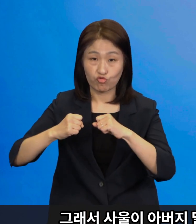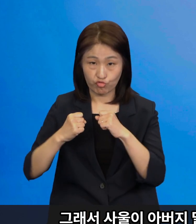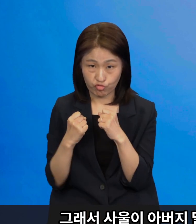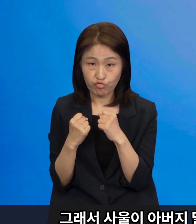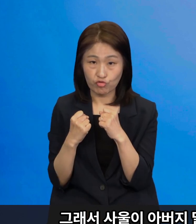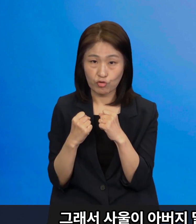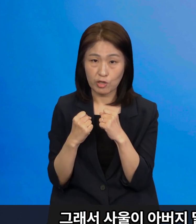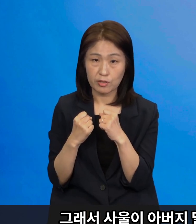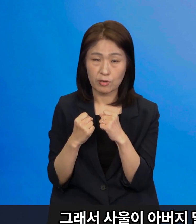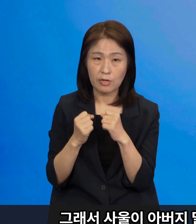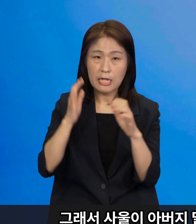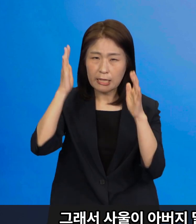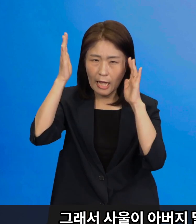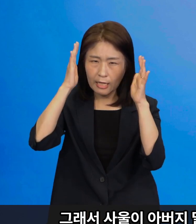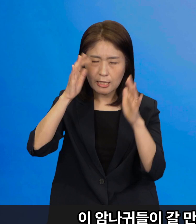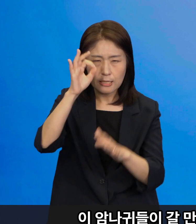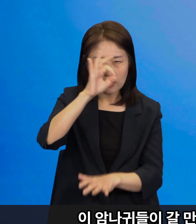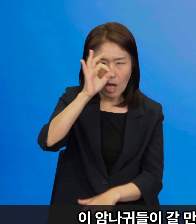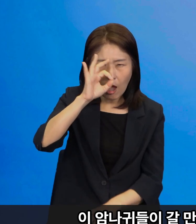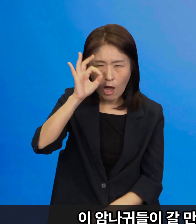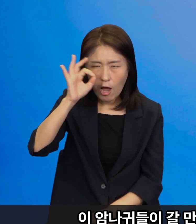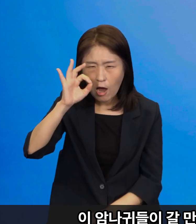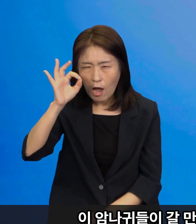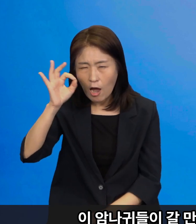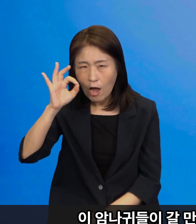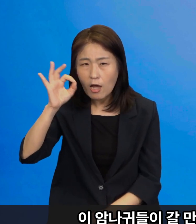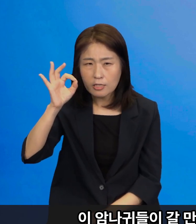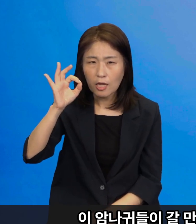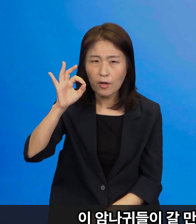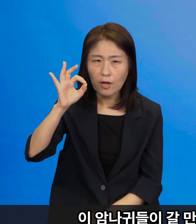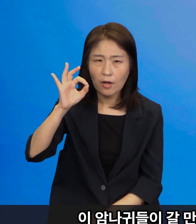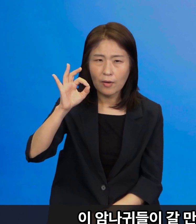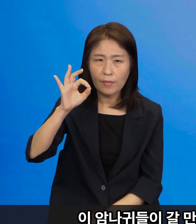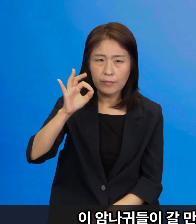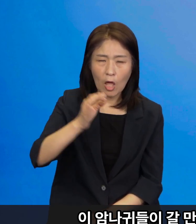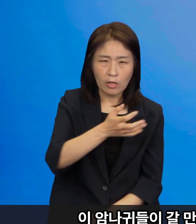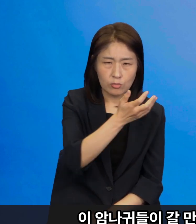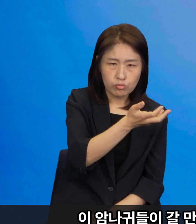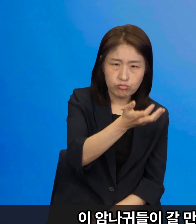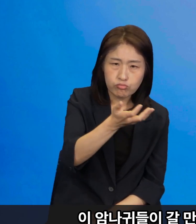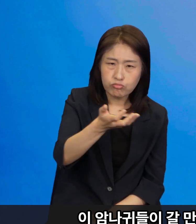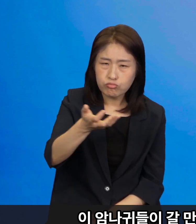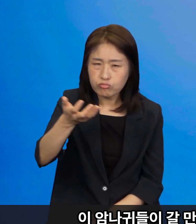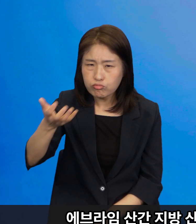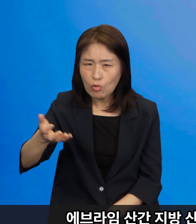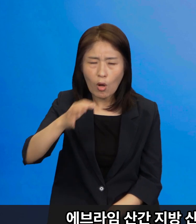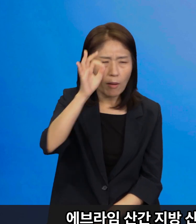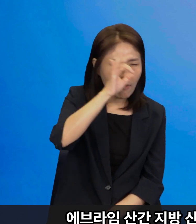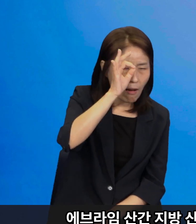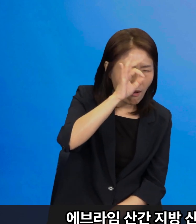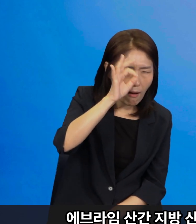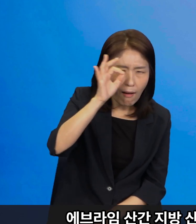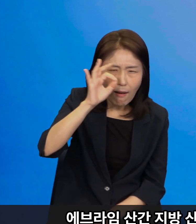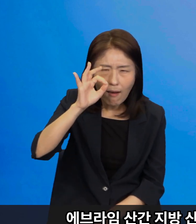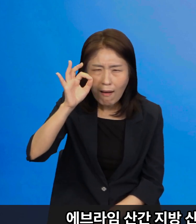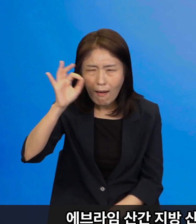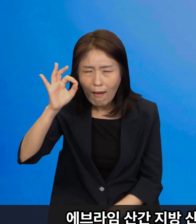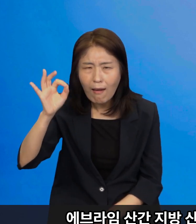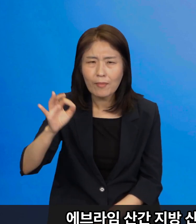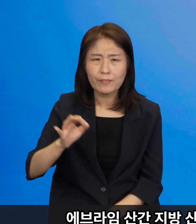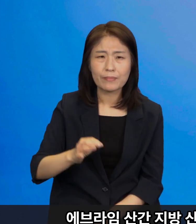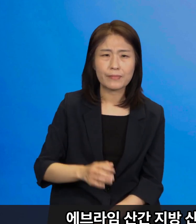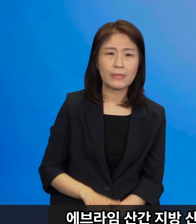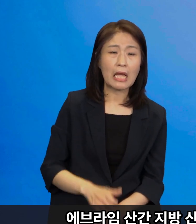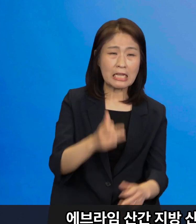이 암나귀들을 찾아서 이 암나귀들이 갈 만한 곳들을 다 찾아 수색을 합니다. 그러니까 에브라임 산간